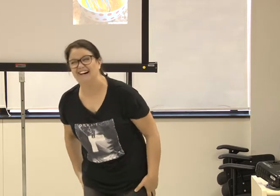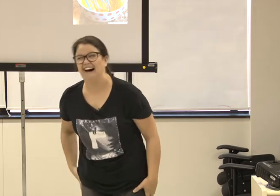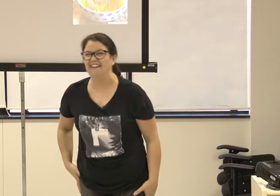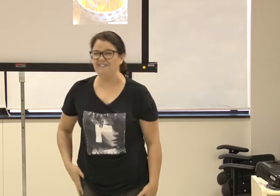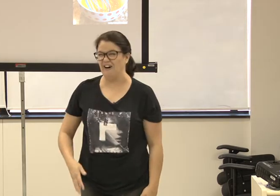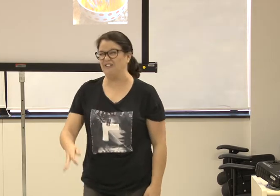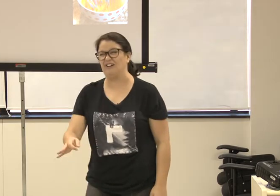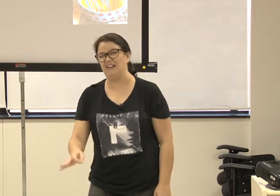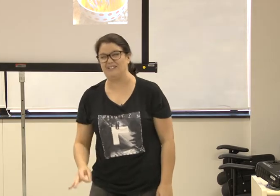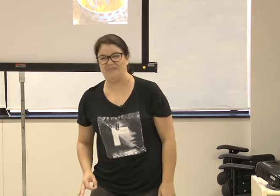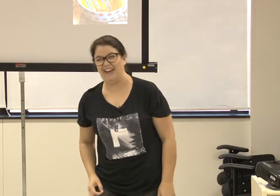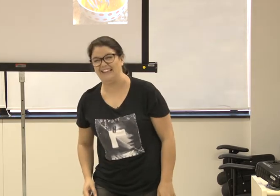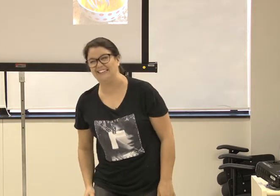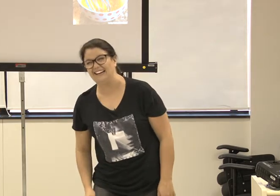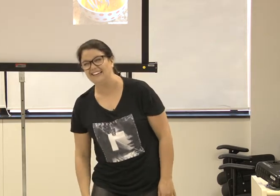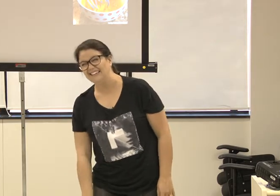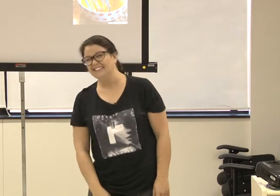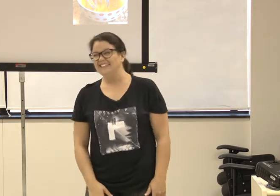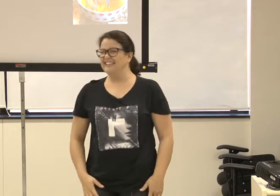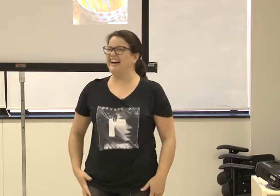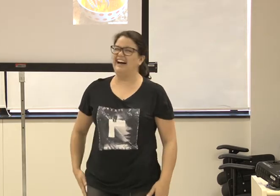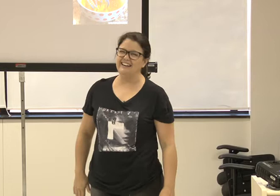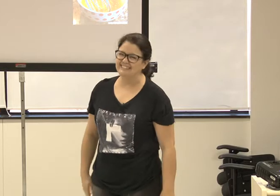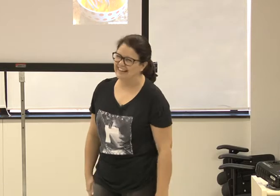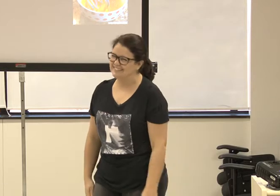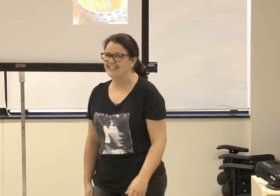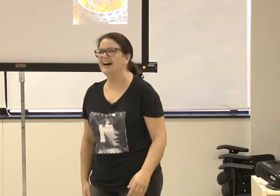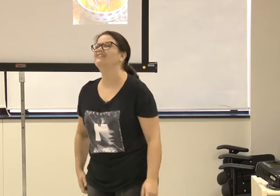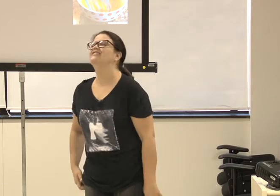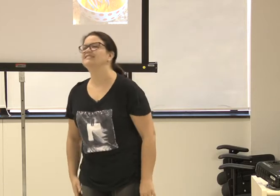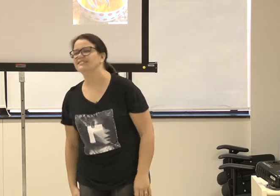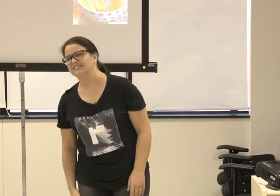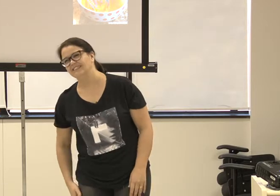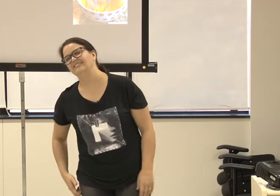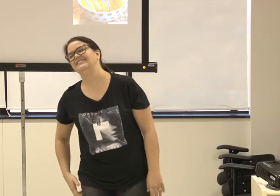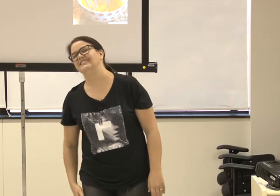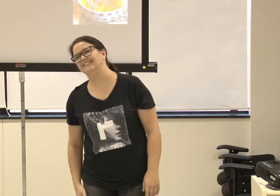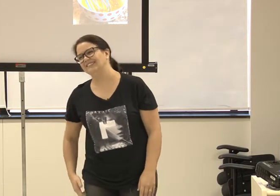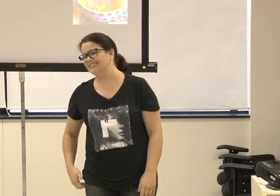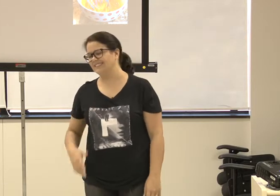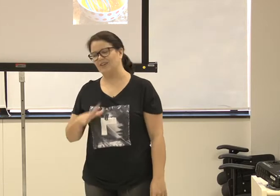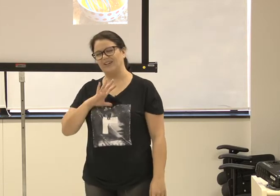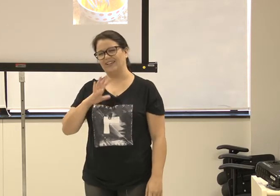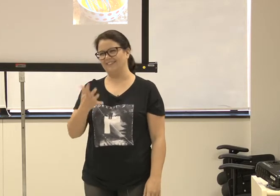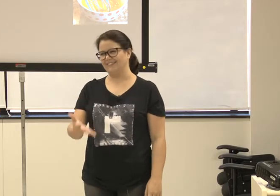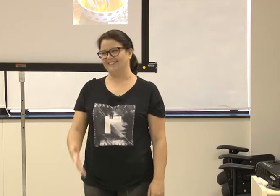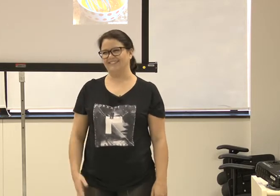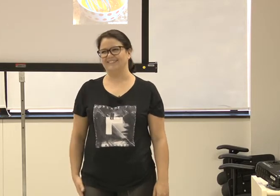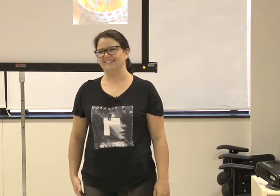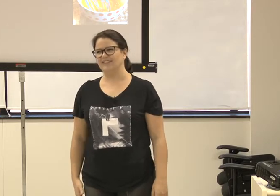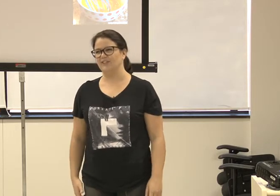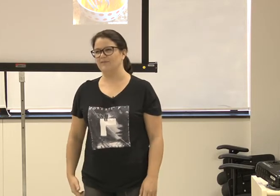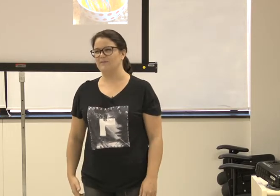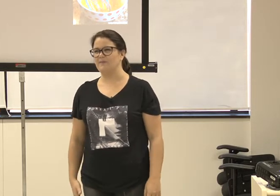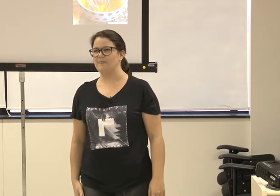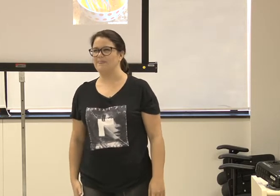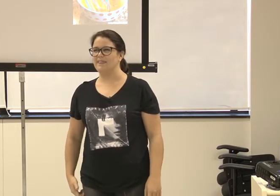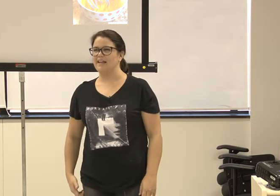Não. Volta com as pedras. Não. Mãe parece que gosta dessa hora, quando ela vai com a escova. Essa